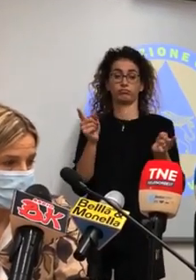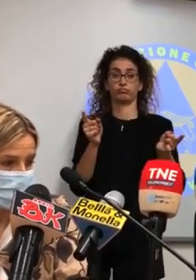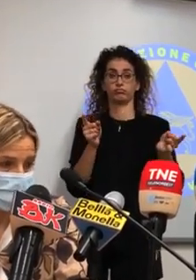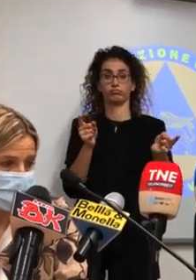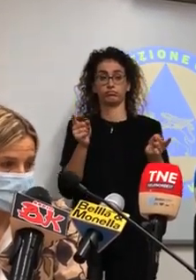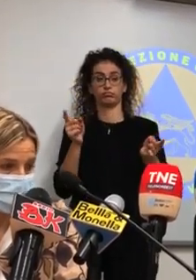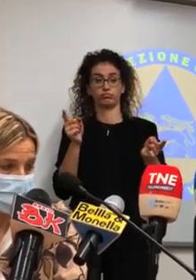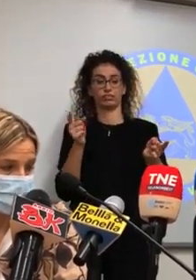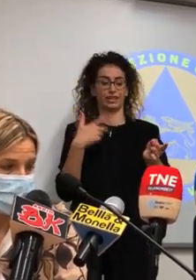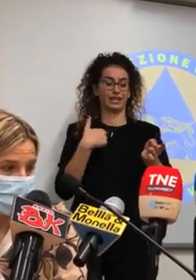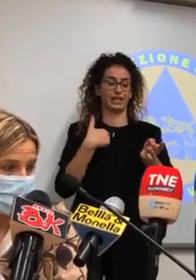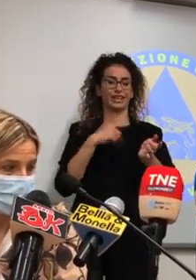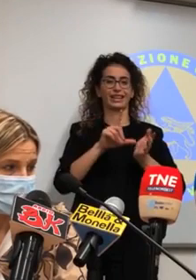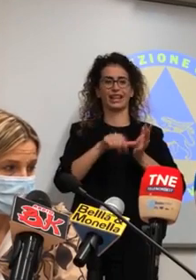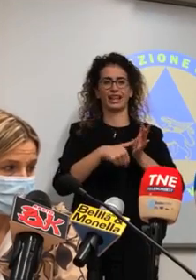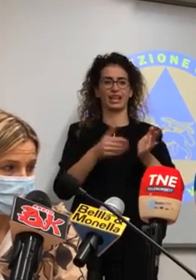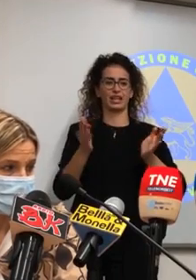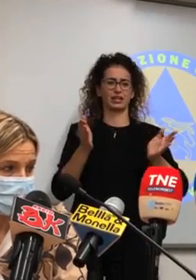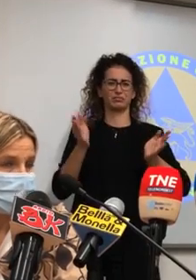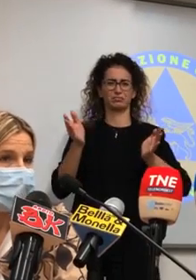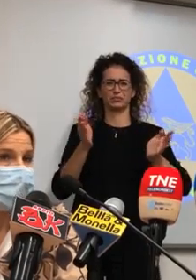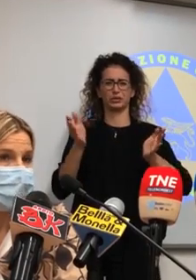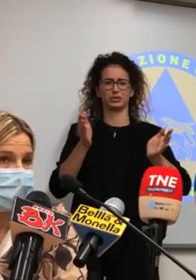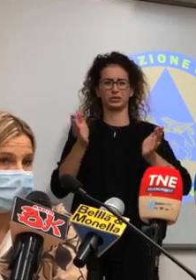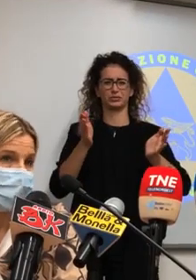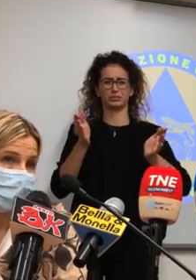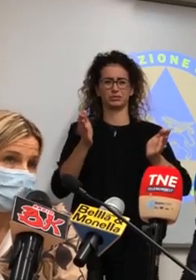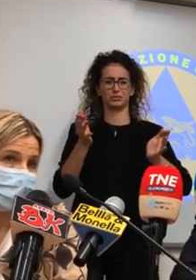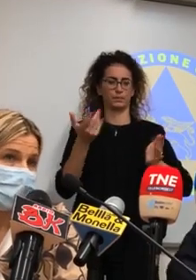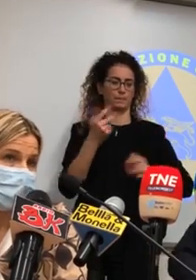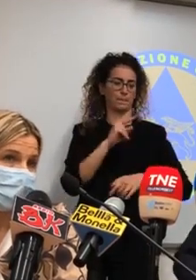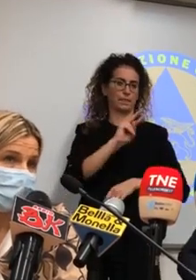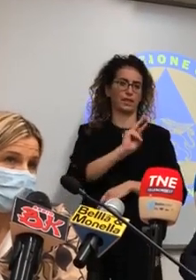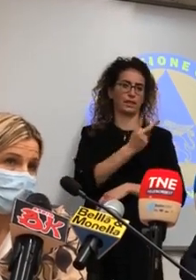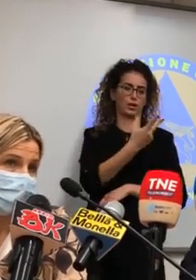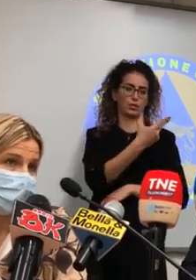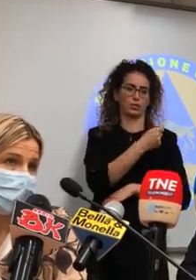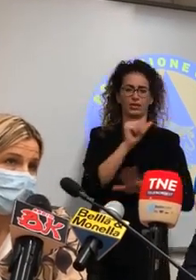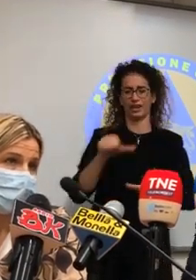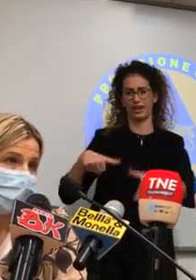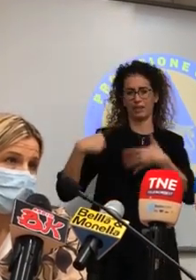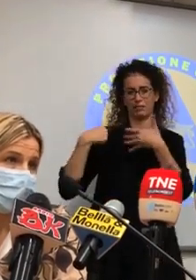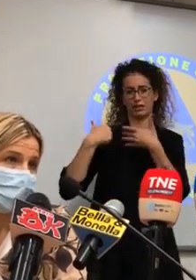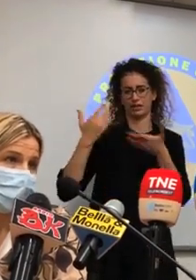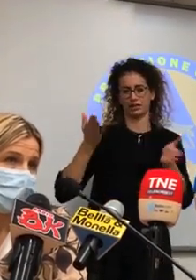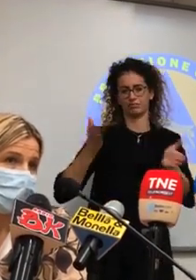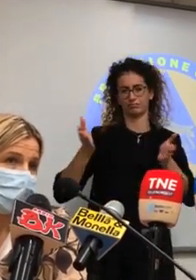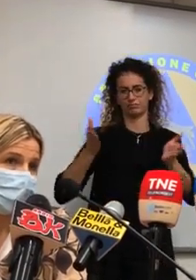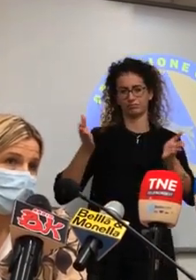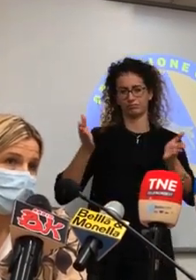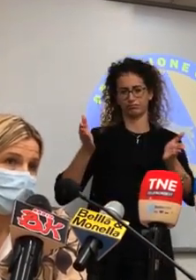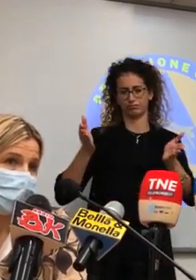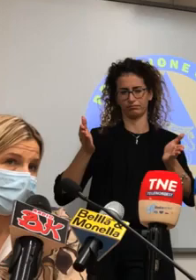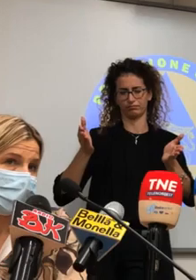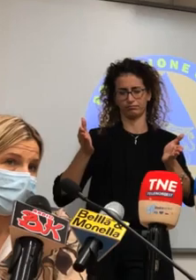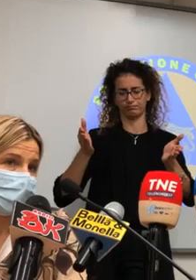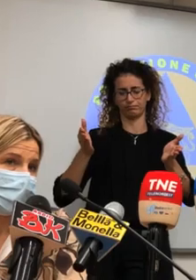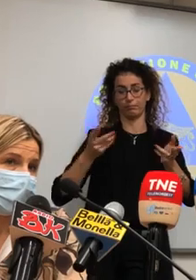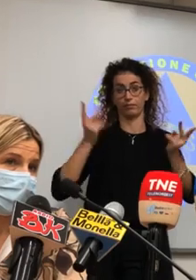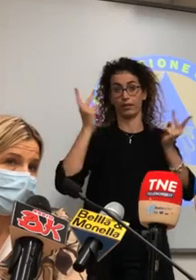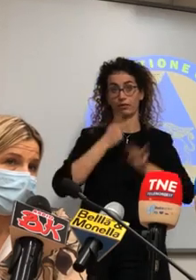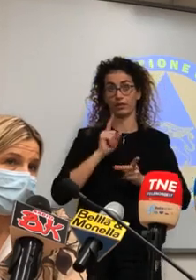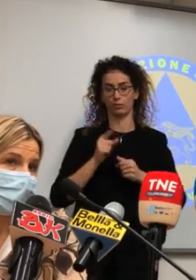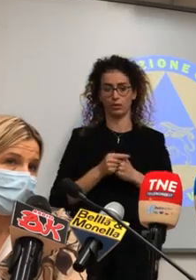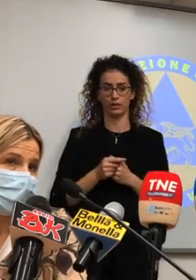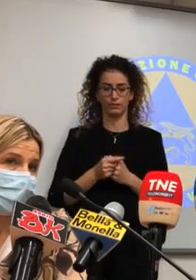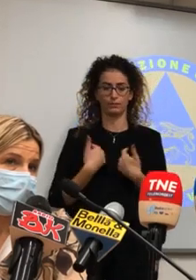po' a dare una risposta alle ultime seconde dosi avvenute negli ultimi 6 mesi. Il vero blocco qual è? Che stiamo parlando